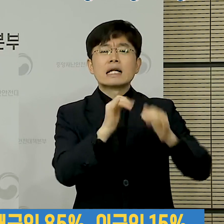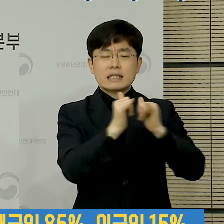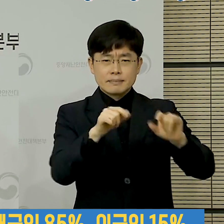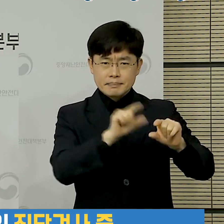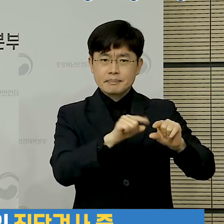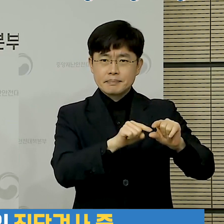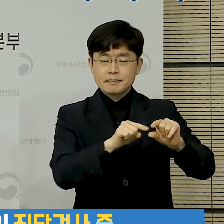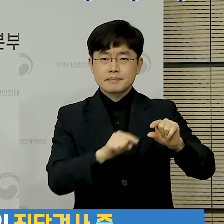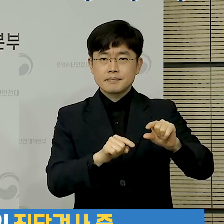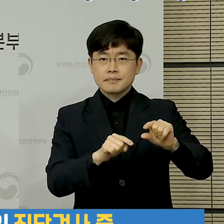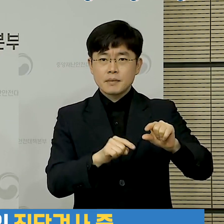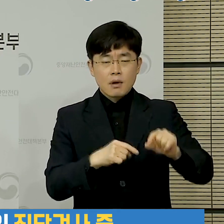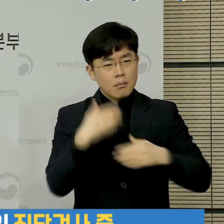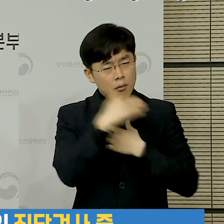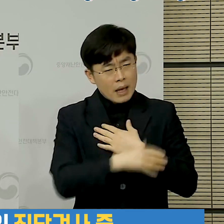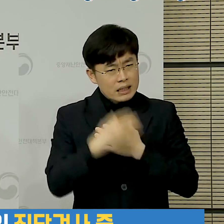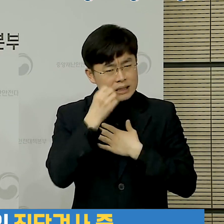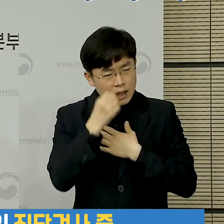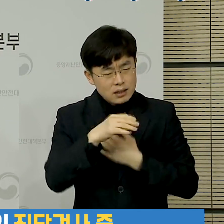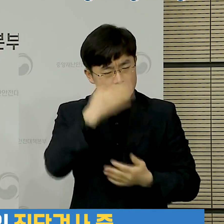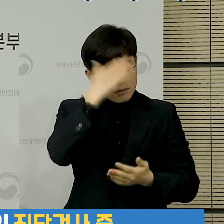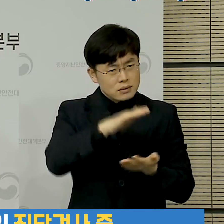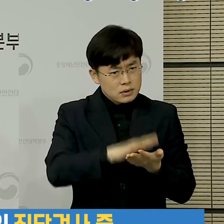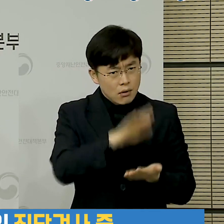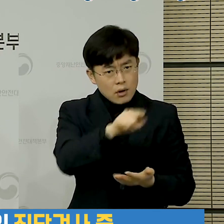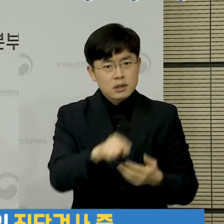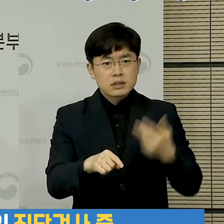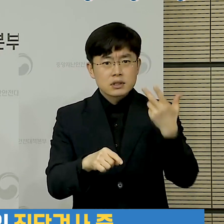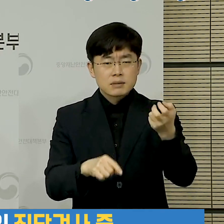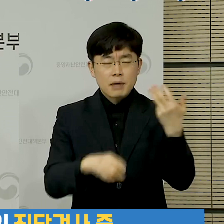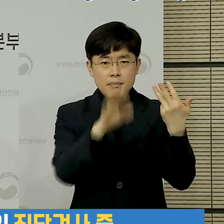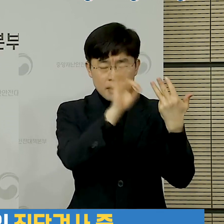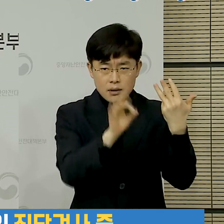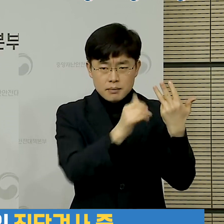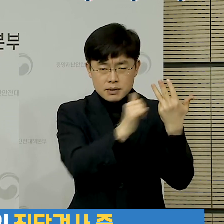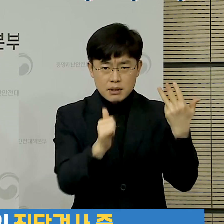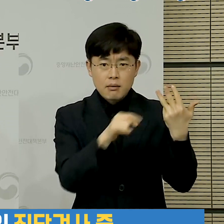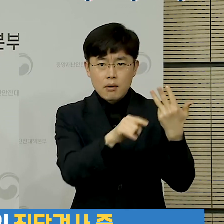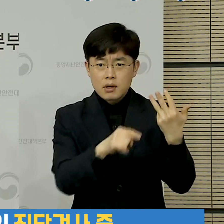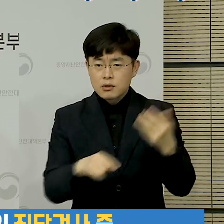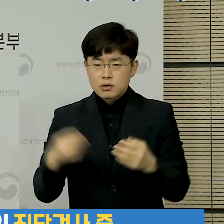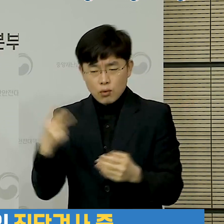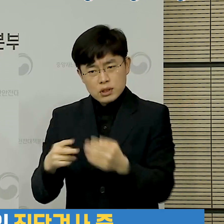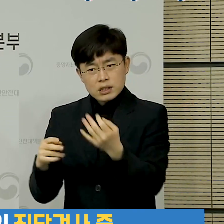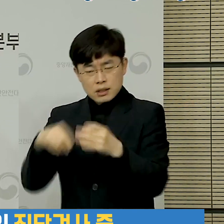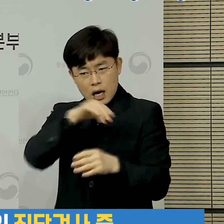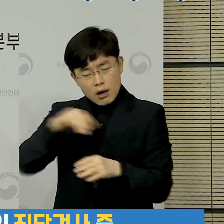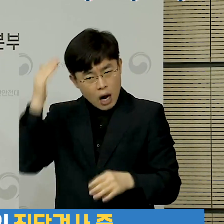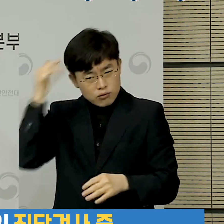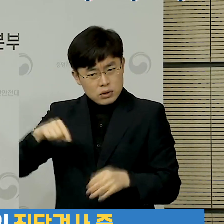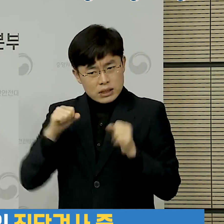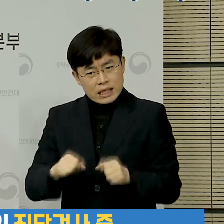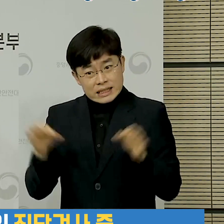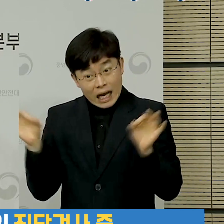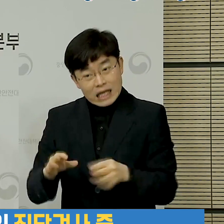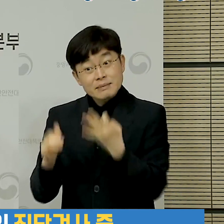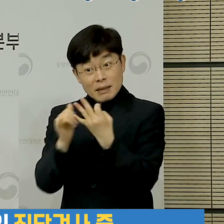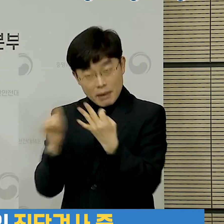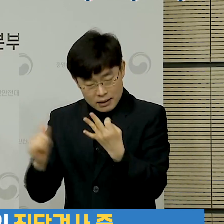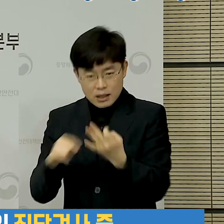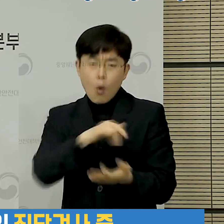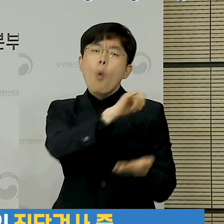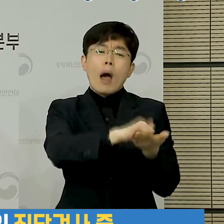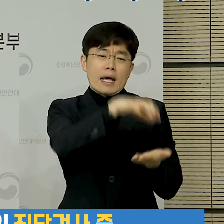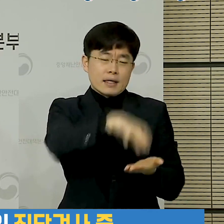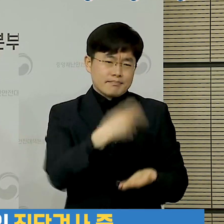차지하였습니다. 유증상자 87명과 단기체류 외국인 14명은 공항에서 선제 격리하고 진단검사를